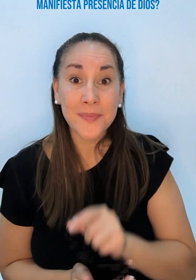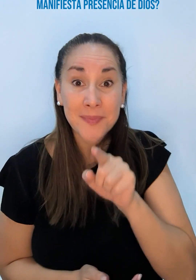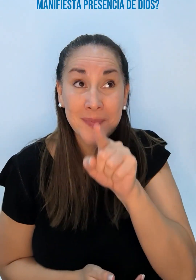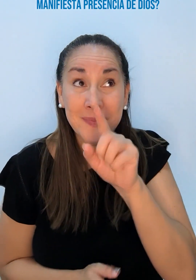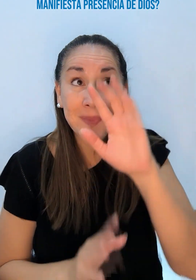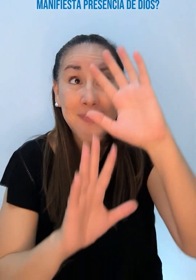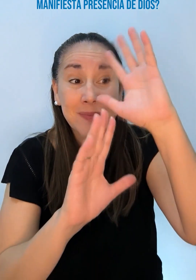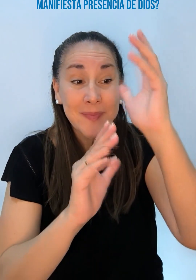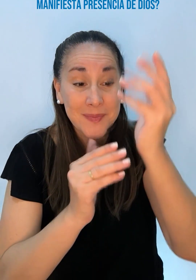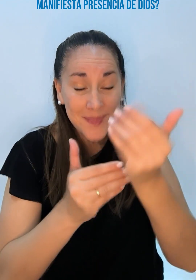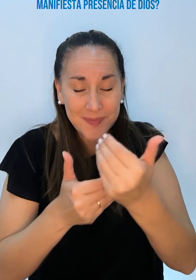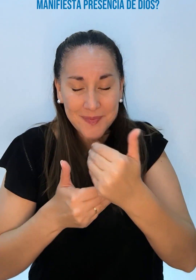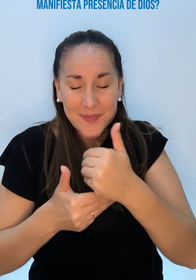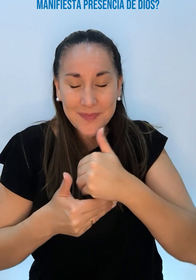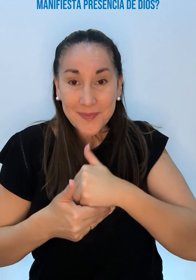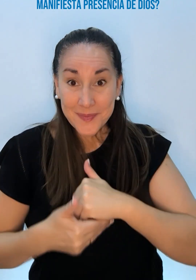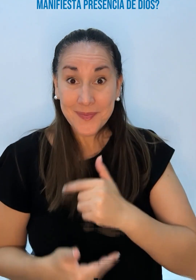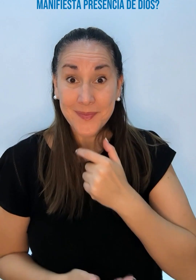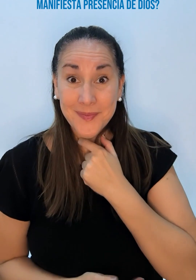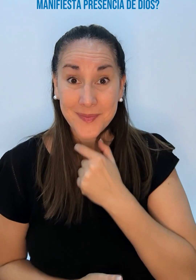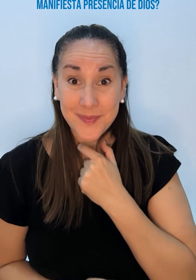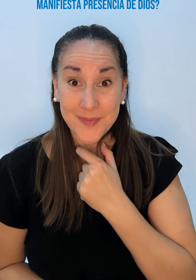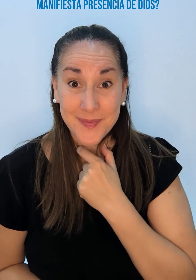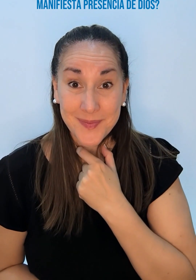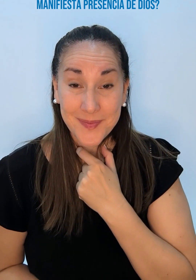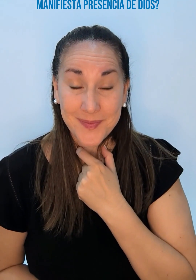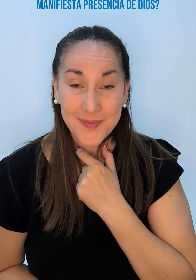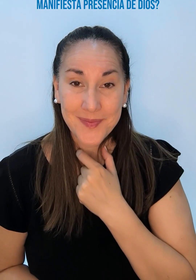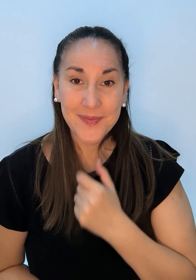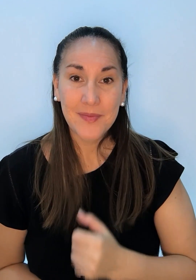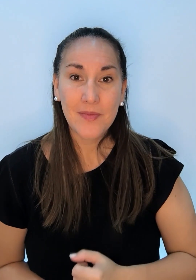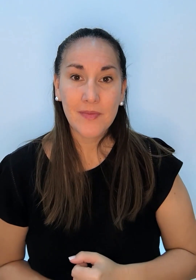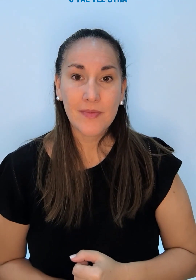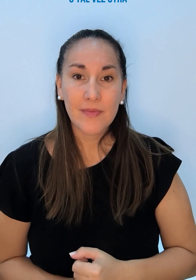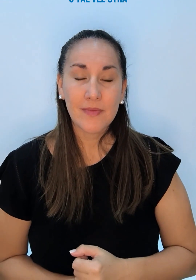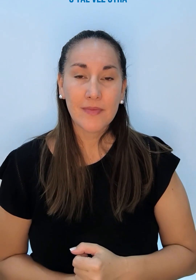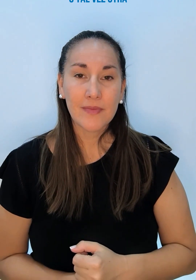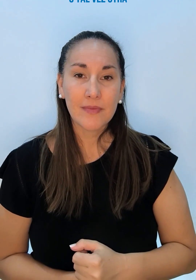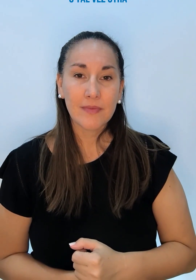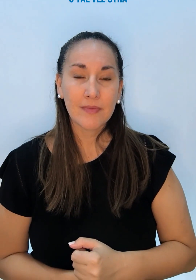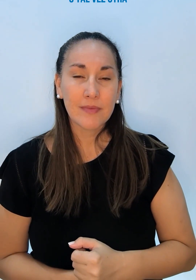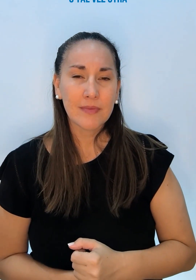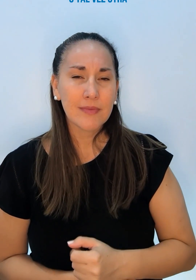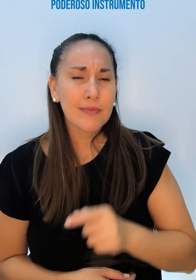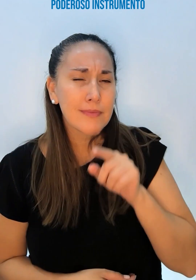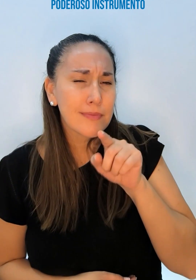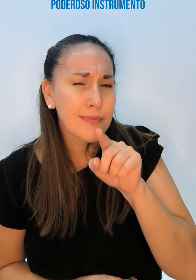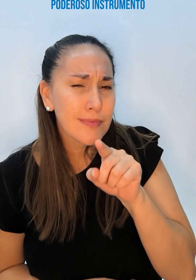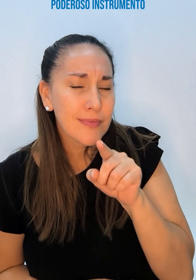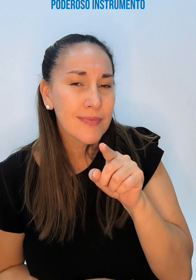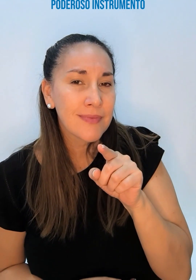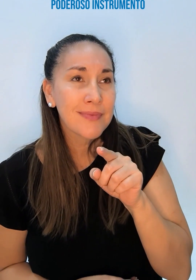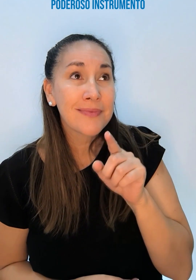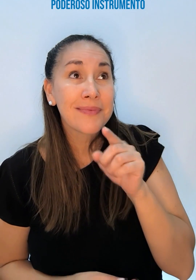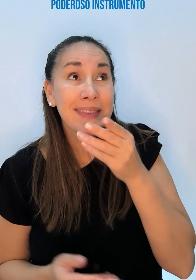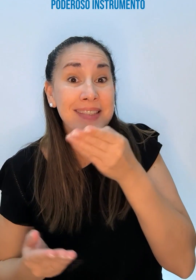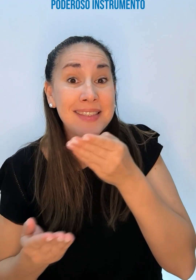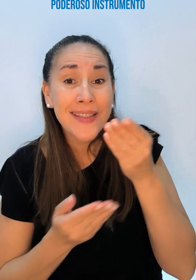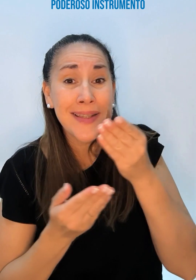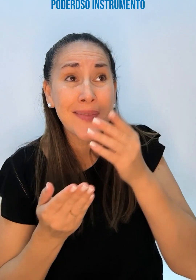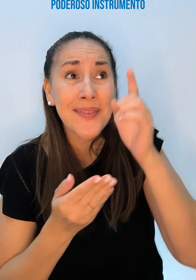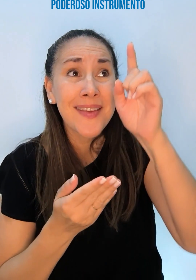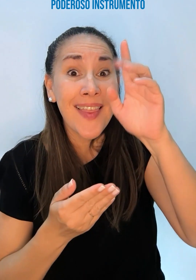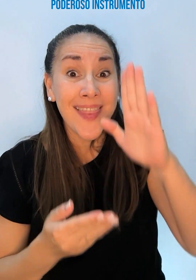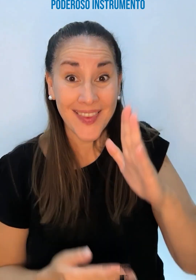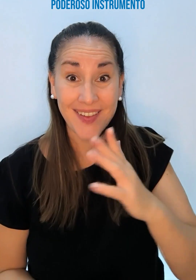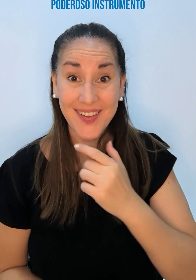pregunta. ¿Deseas ser portador de la manifiesta presencia de Dios? O tal vez otra, ¿no? ¿Anhelas